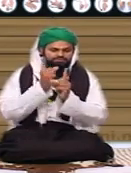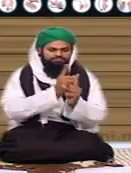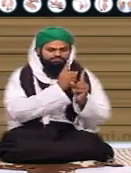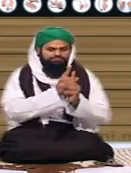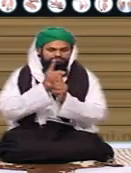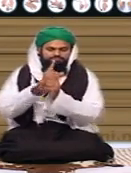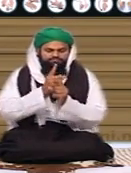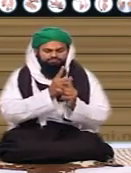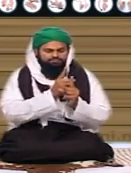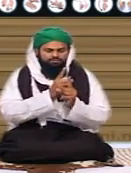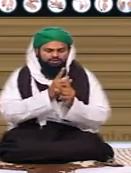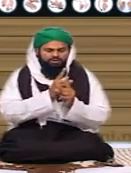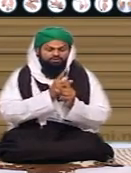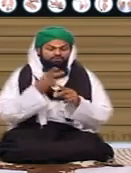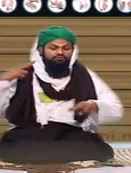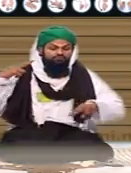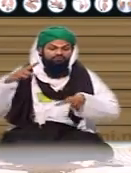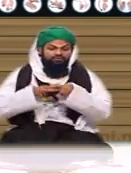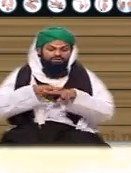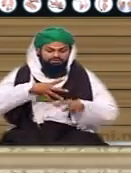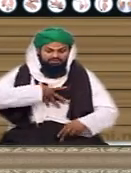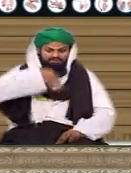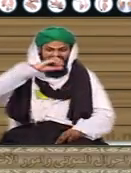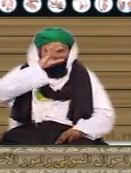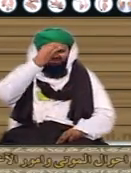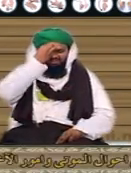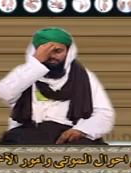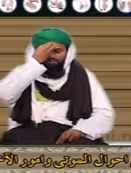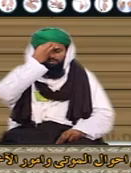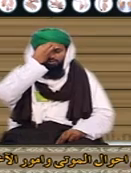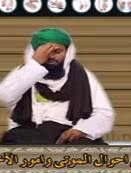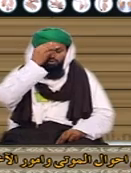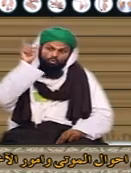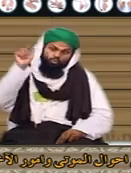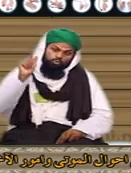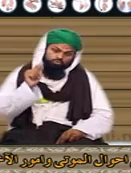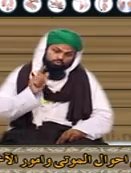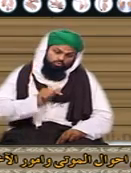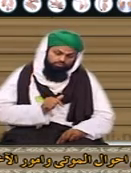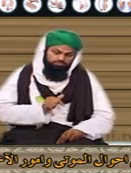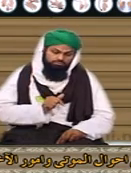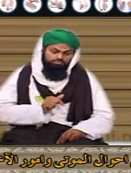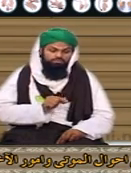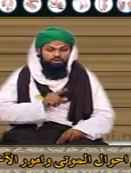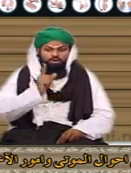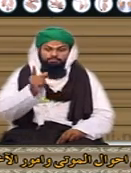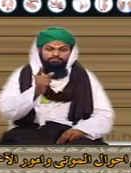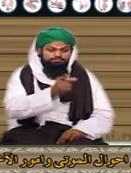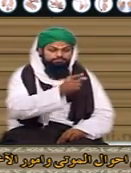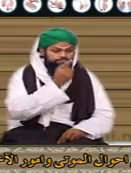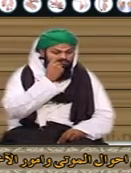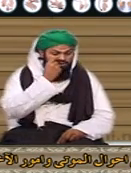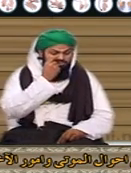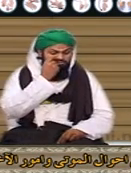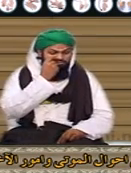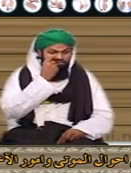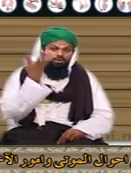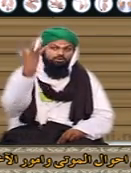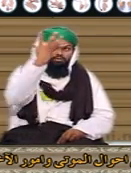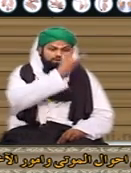لگے ہوئے۔ ملک الموت عزرائیل علیہ الصلوۃ والسلام روزانہ ہر شخص کے